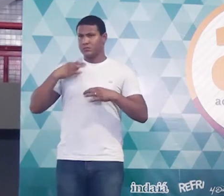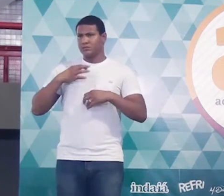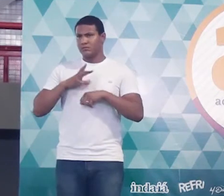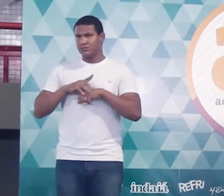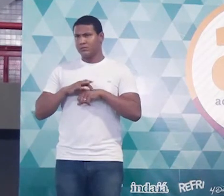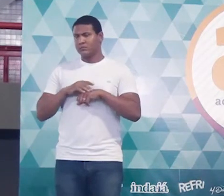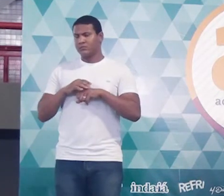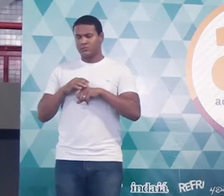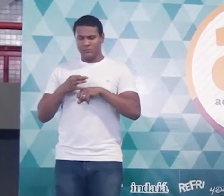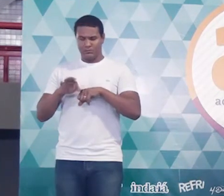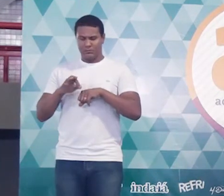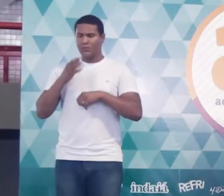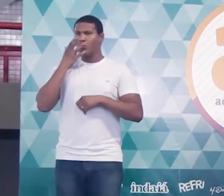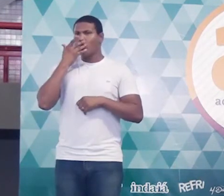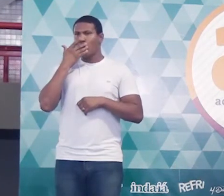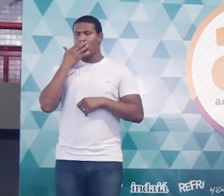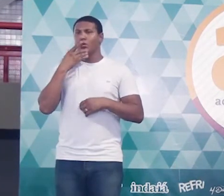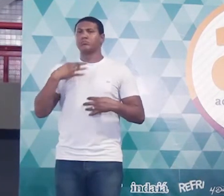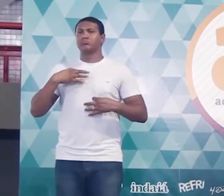mesmo é roupa clara, tá certo?